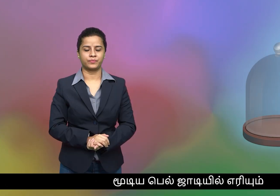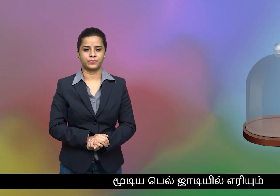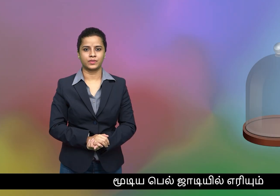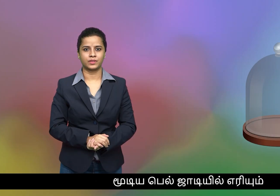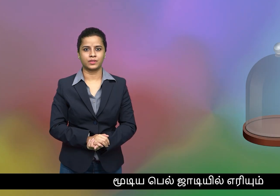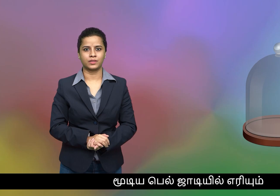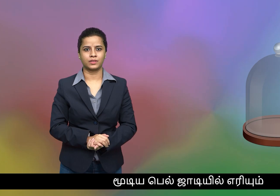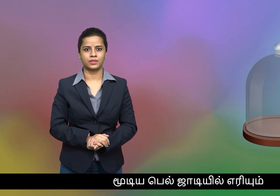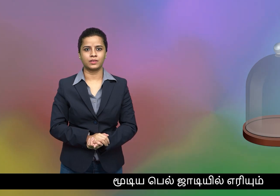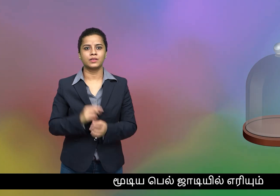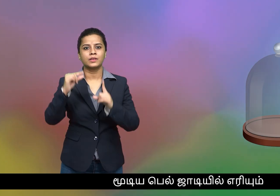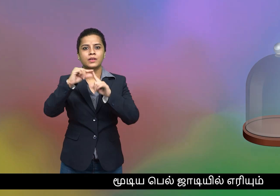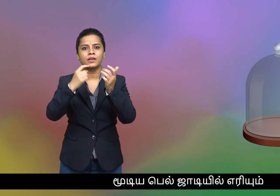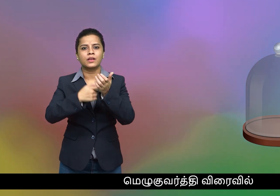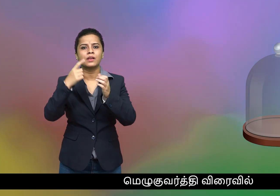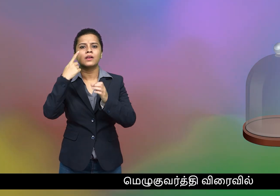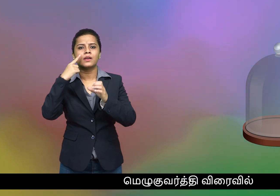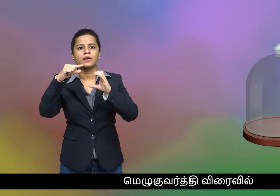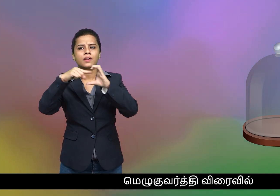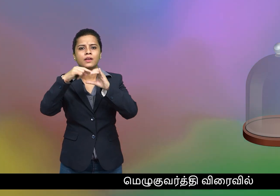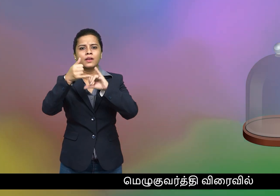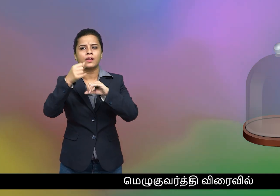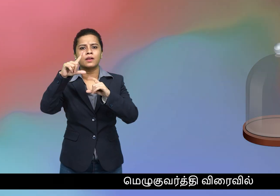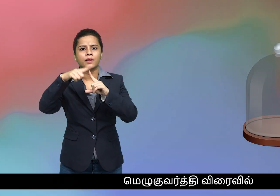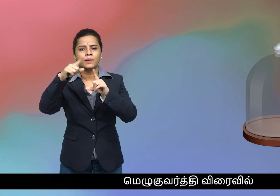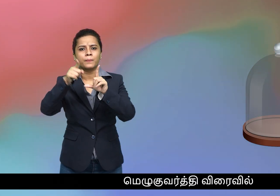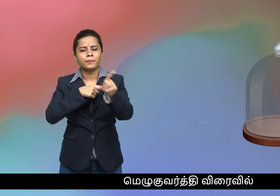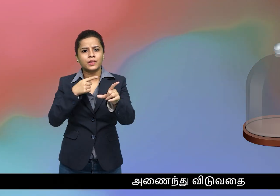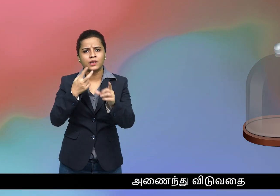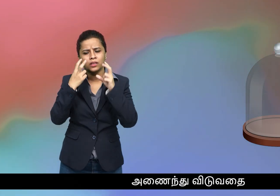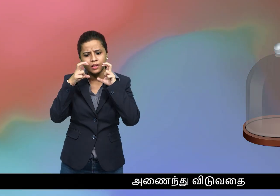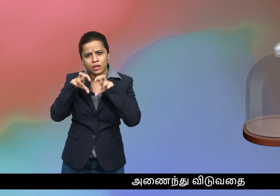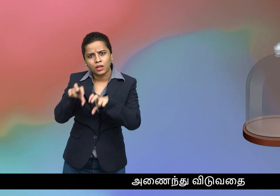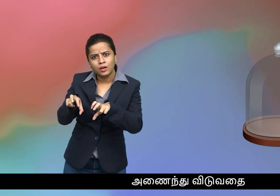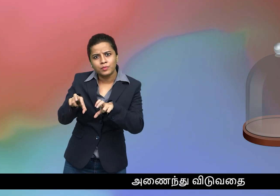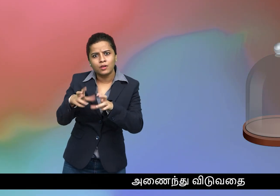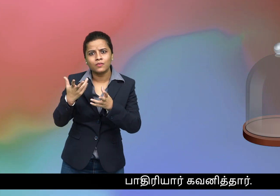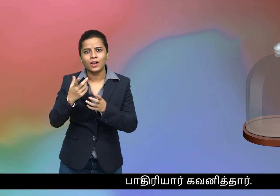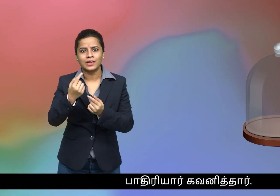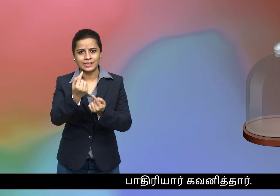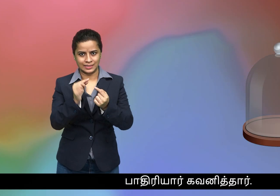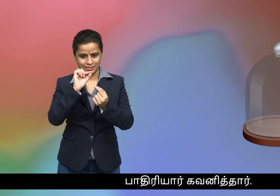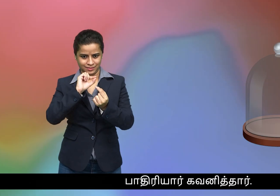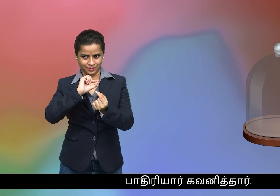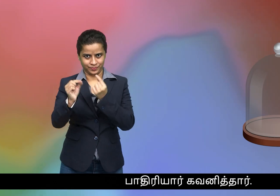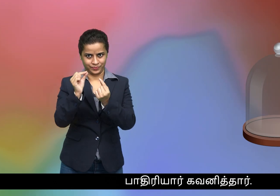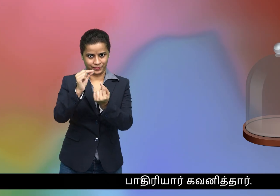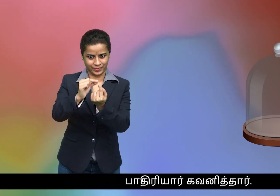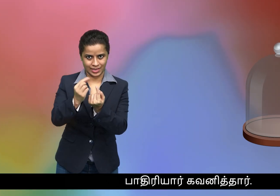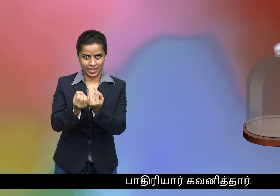மூடிய மணிக்குடுவையில் எரியும் மெழுகுவர்த்தி விரைவில் அணைந்து விடுவதை பிரீஸ்லி கவனித்தார்.